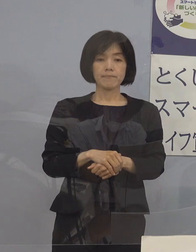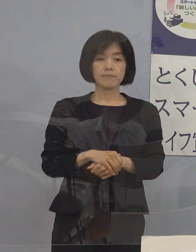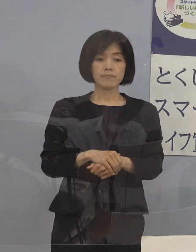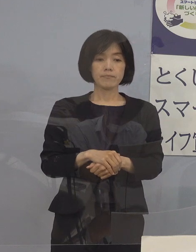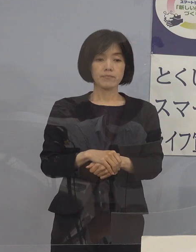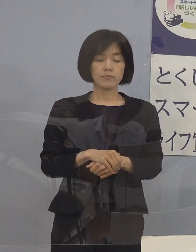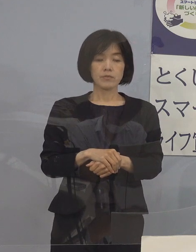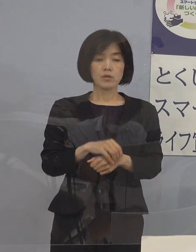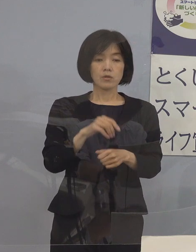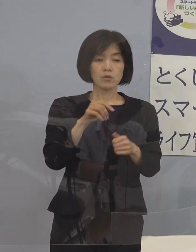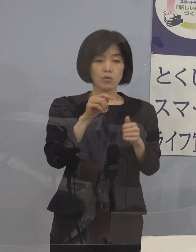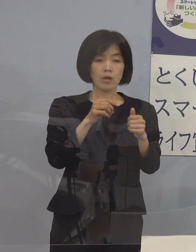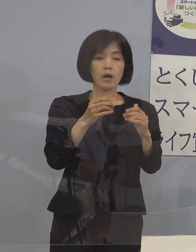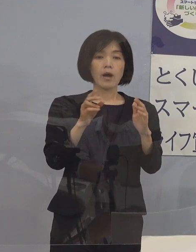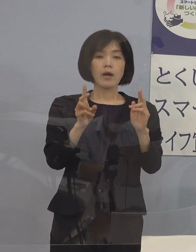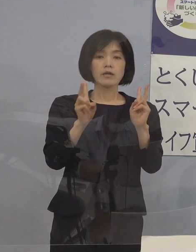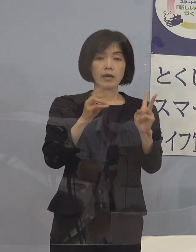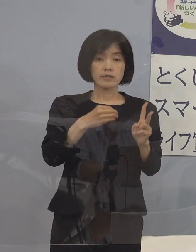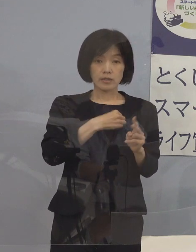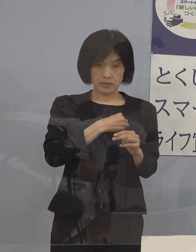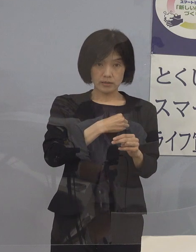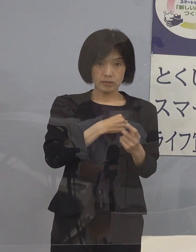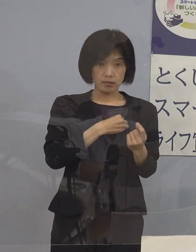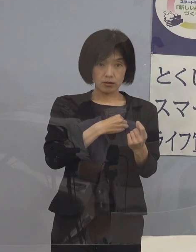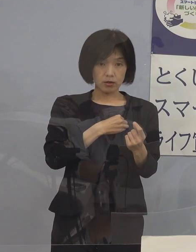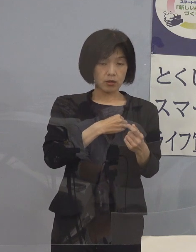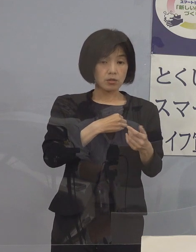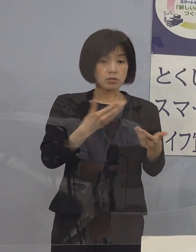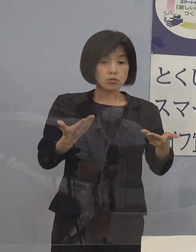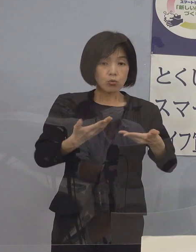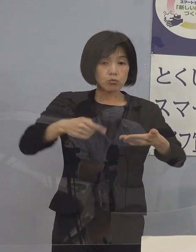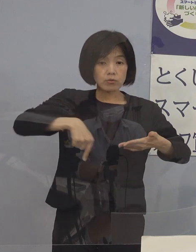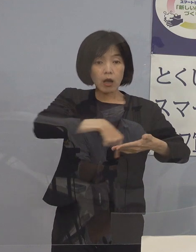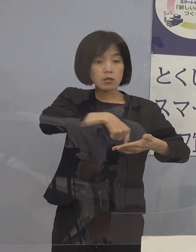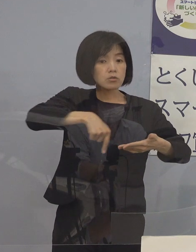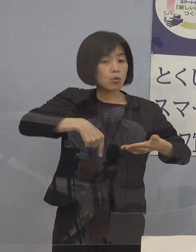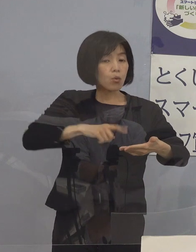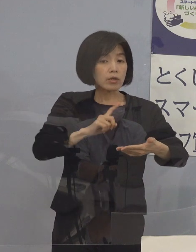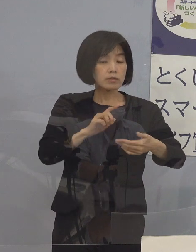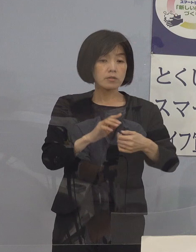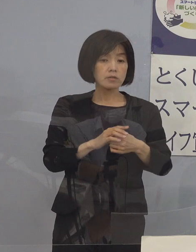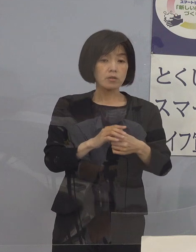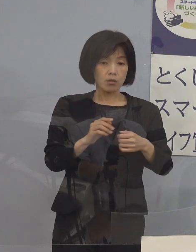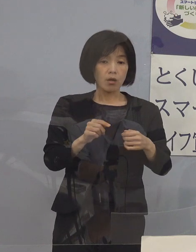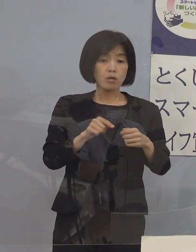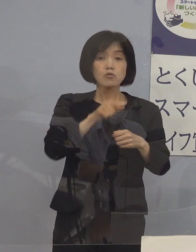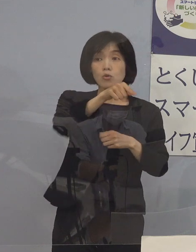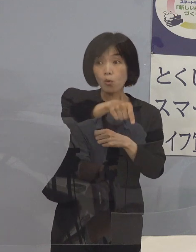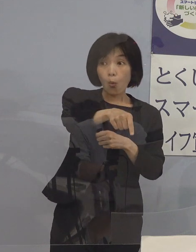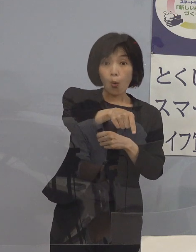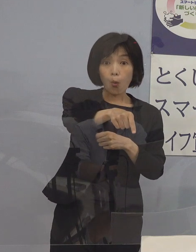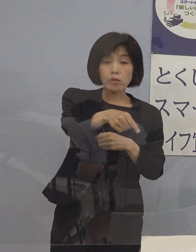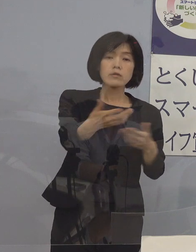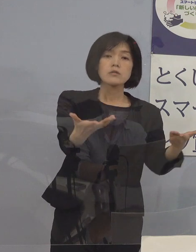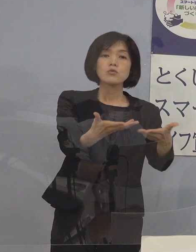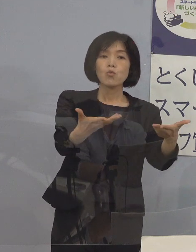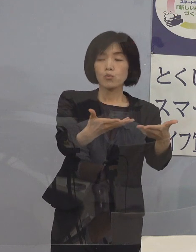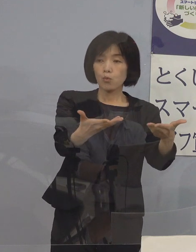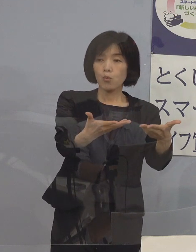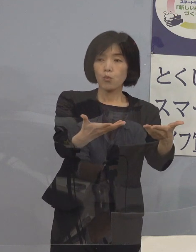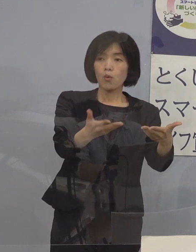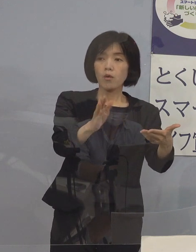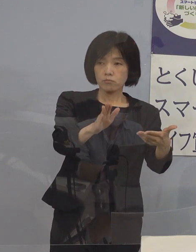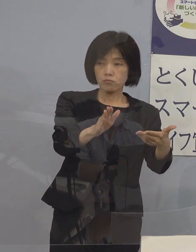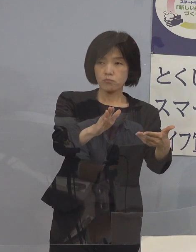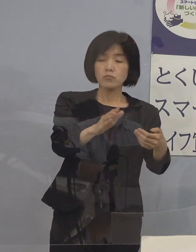で、この方は、会社員といいますが、これはどういったお仕事でしょうか？ この方は屋外で業務に従事